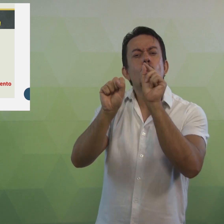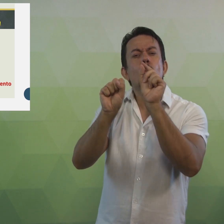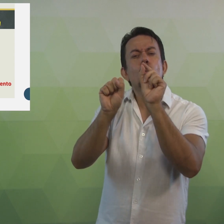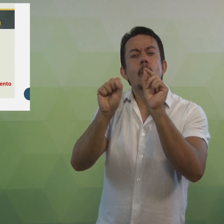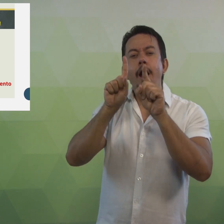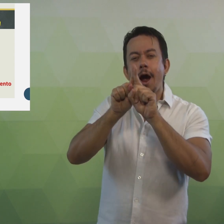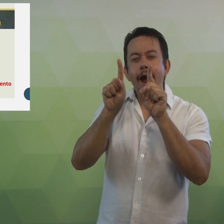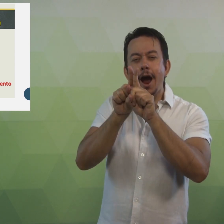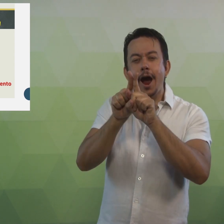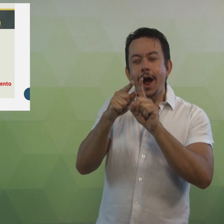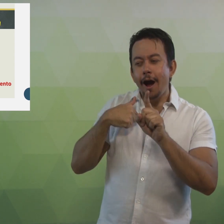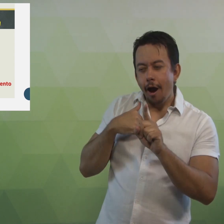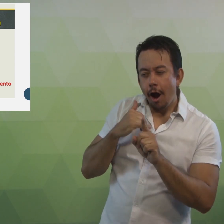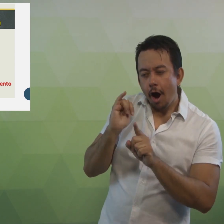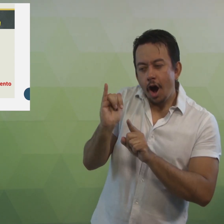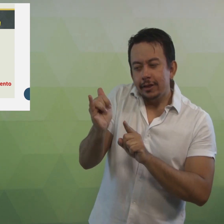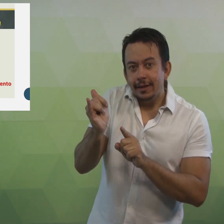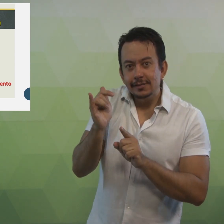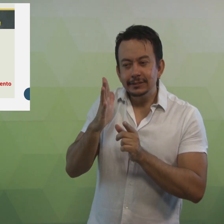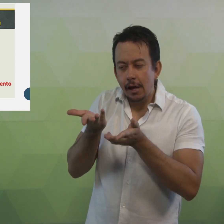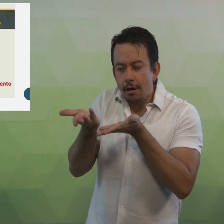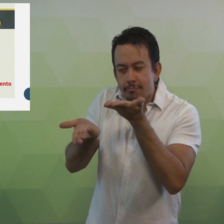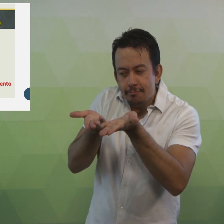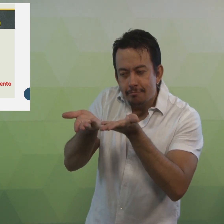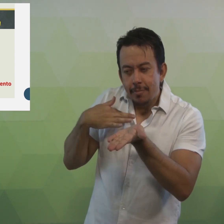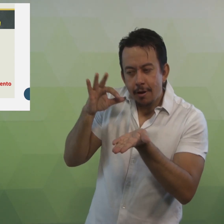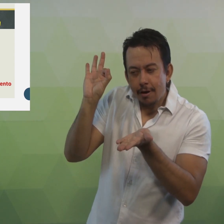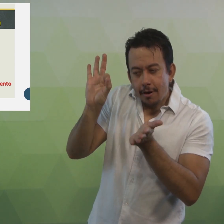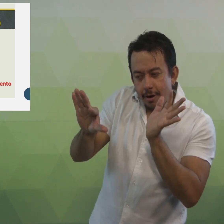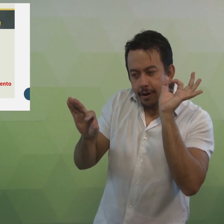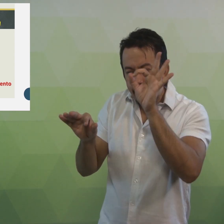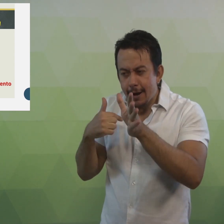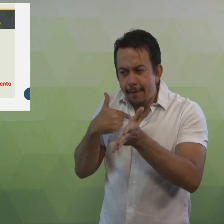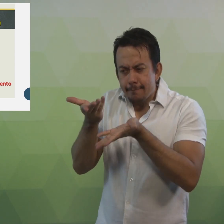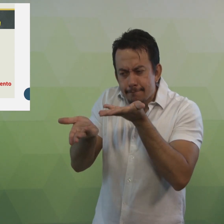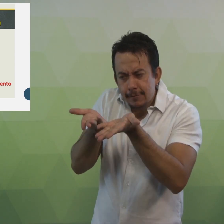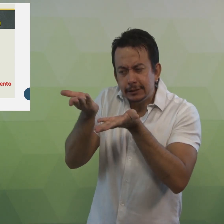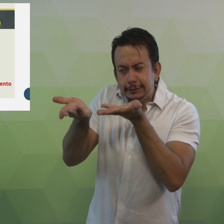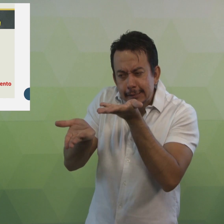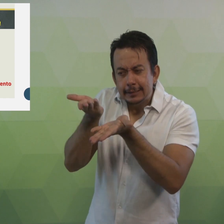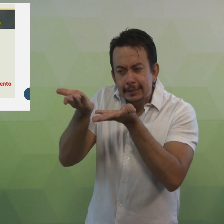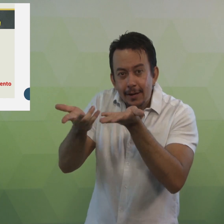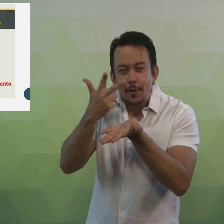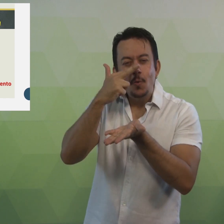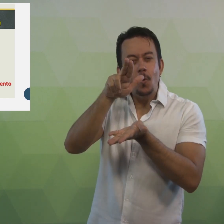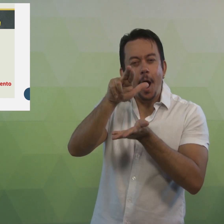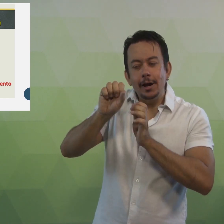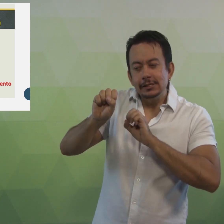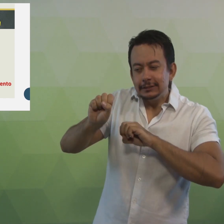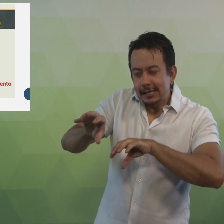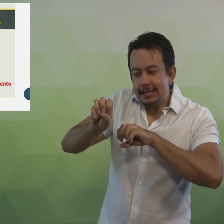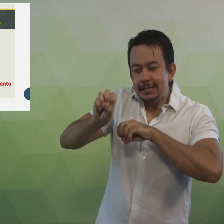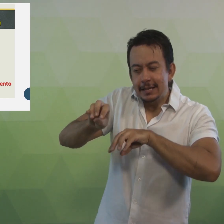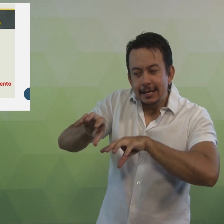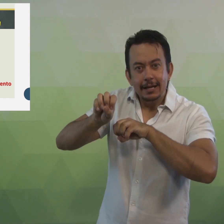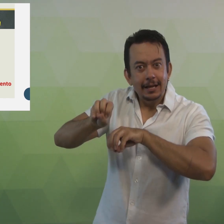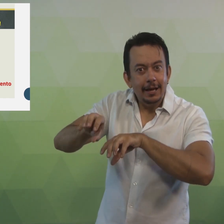falando um pouco sobre os estímulos. Por exemplo, você fala, você estimula, você vai dando as pistas, você